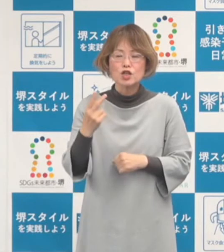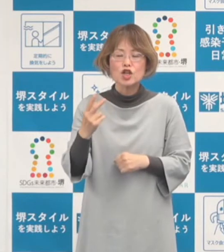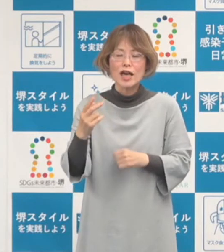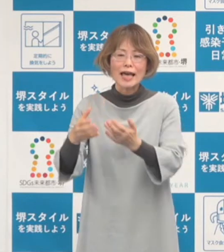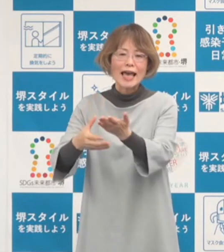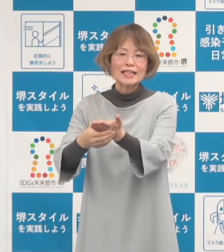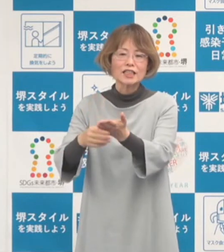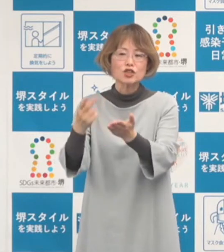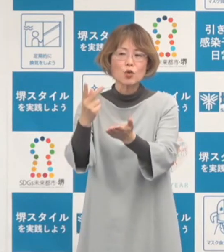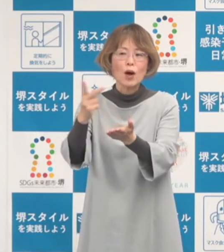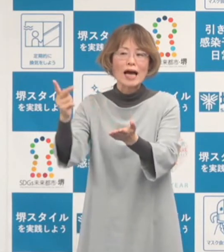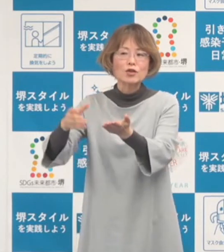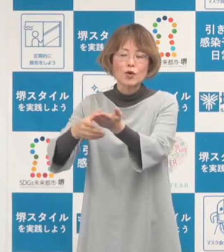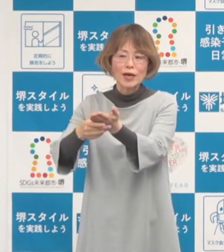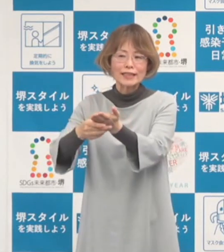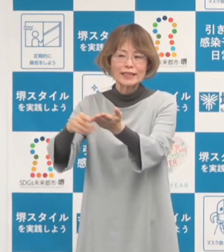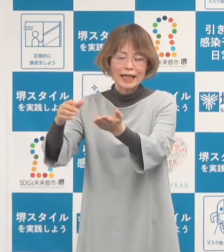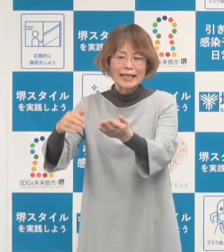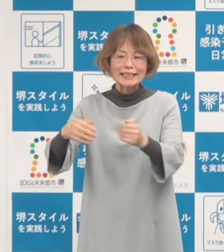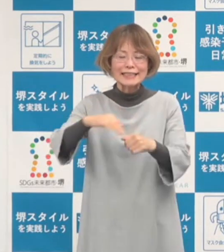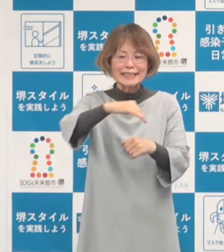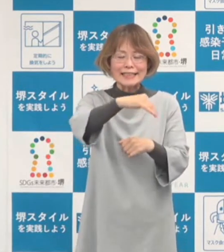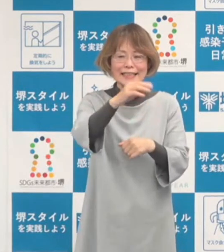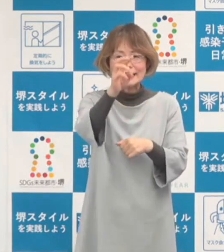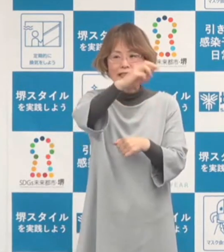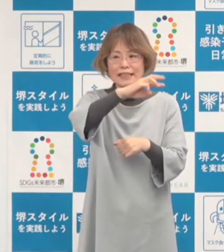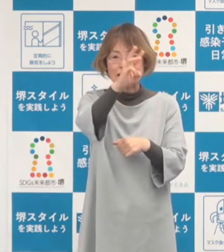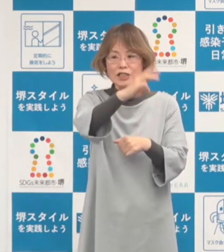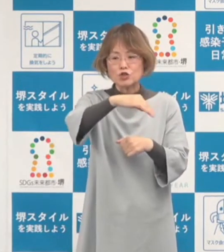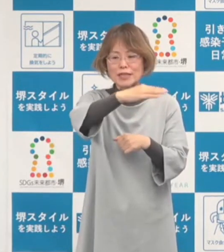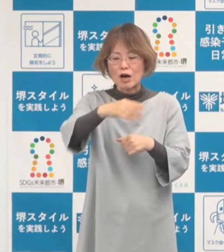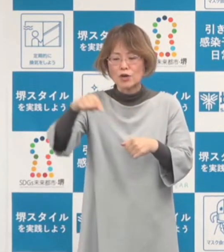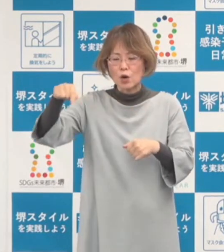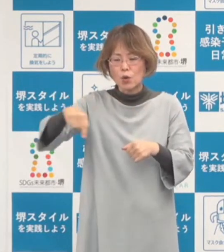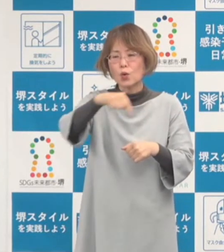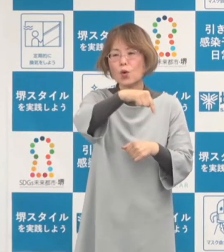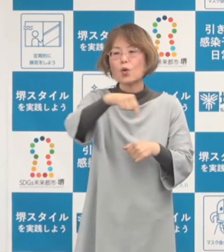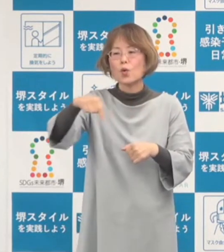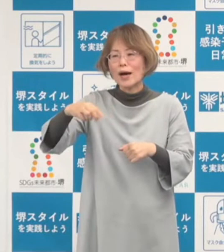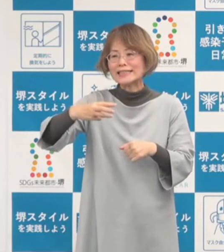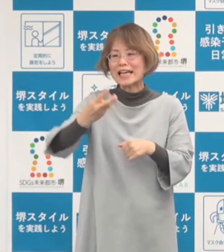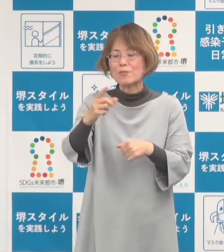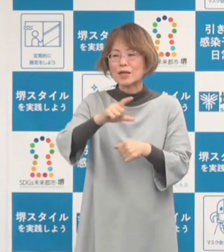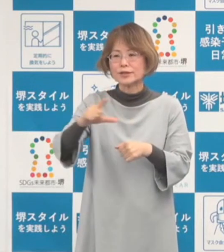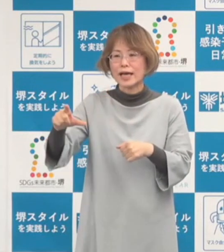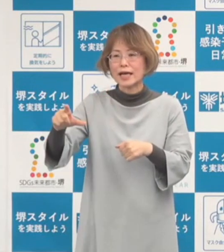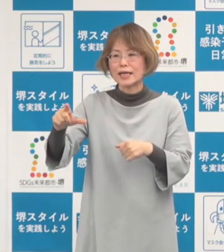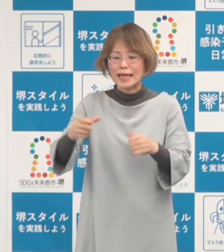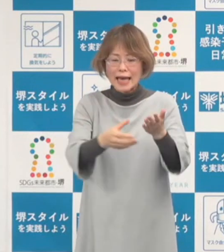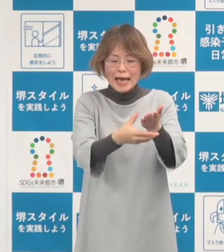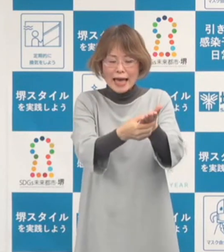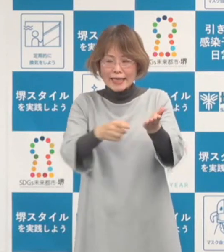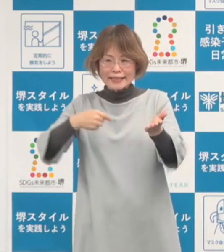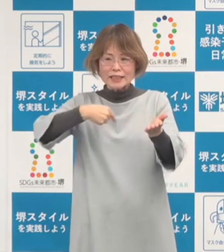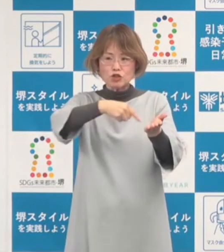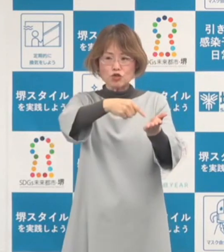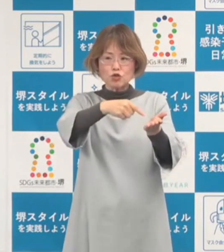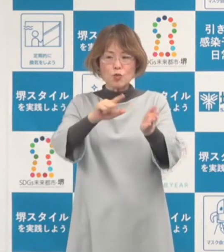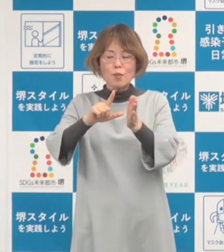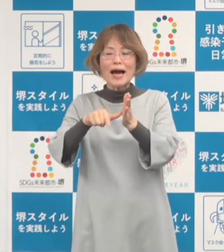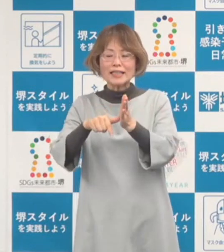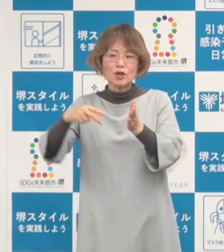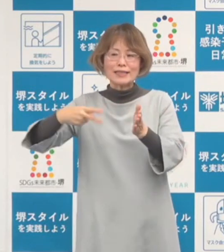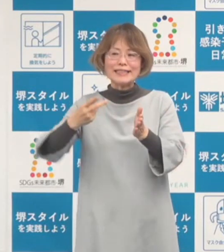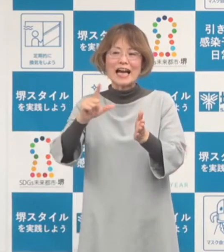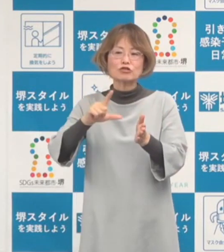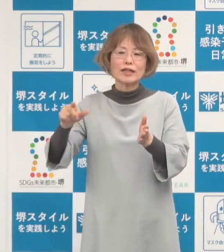のところから泉ヶ丘の方に行くという場合は300円にさせていただいております。最寄りの駅の方に行く場合は200円という形で設定しております。